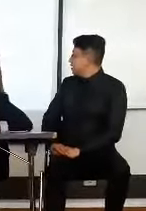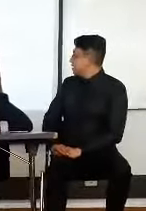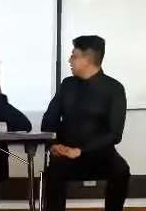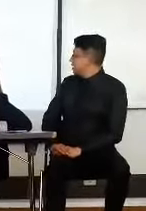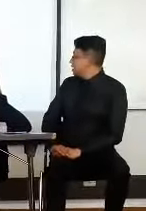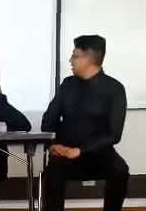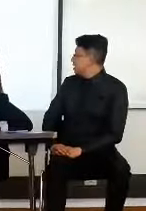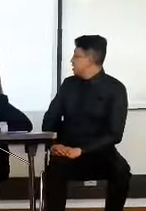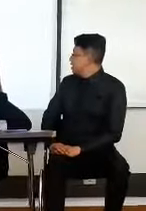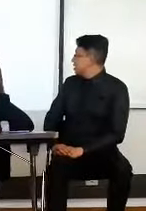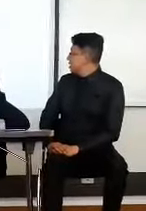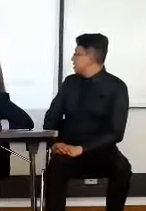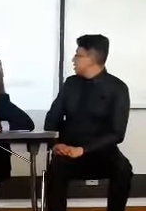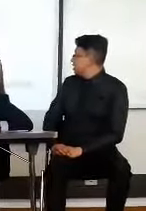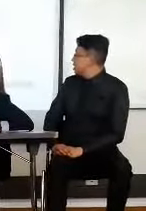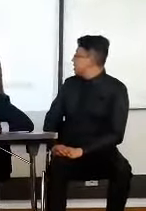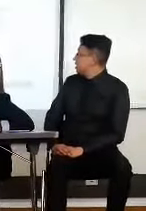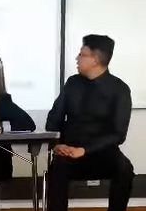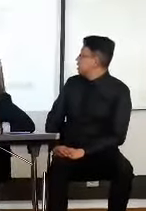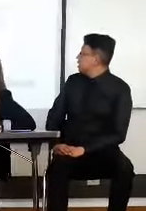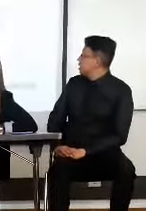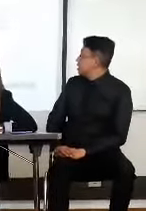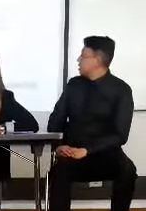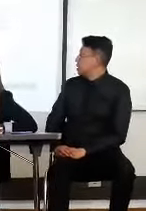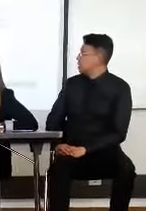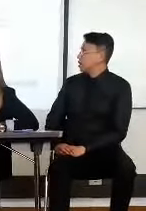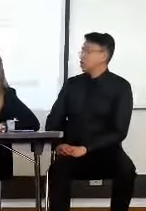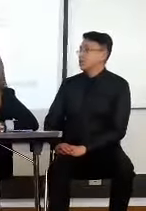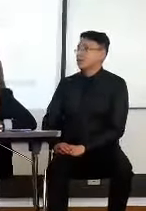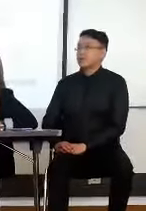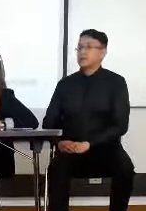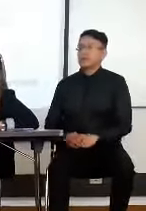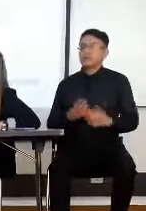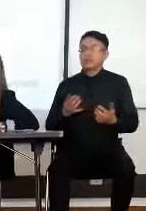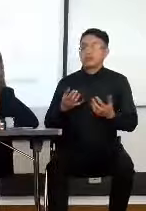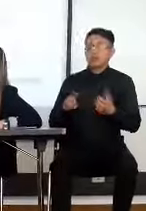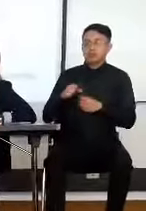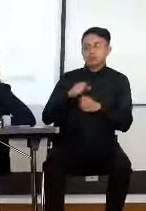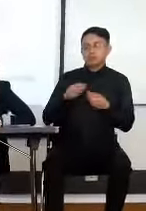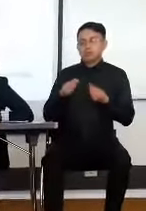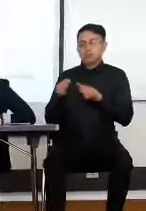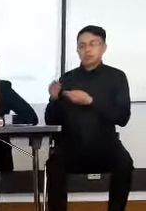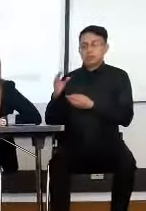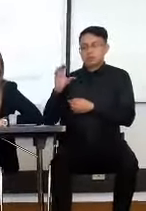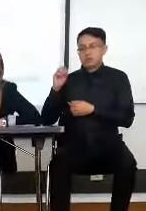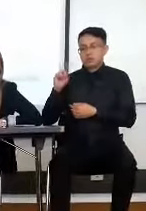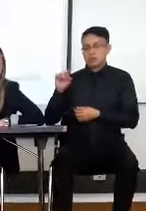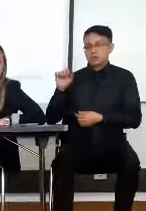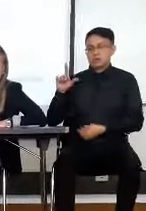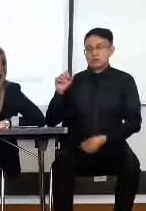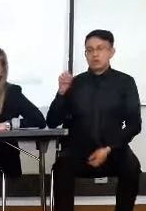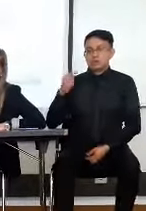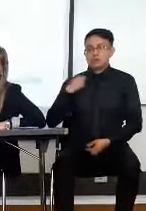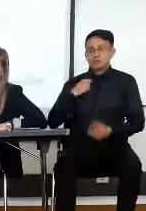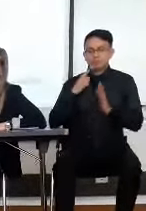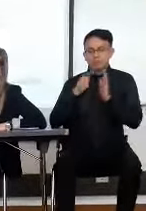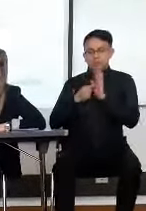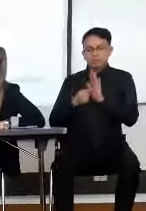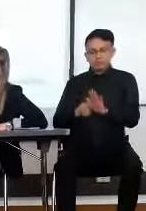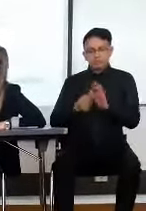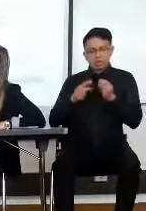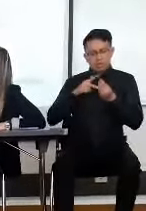Ya creo que eso lo hablamos. Siguiente. Y pues voy a darle también la palabra a Consuelo, que creo que es la persona más idónea para presentar esta